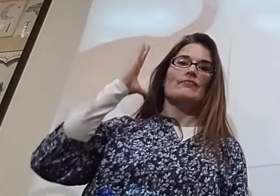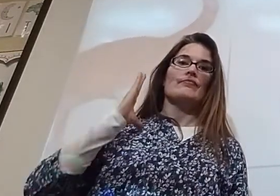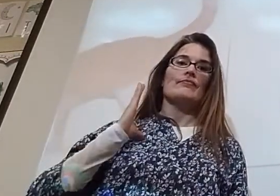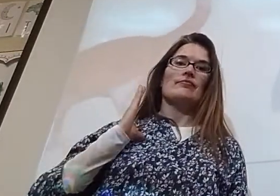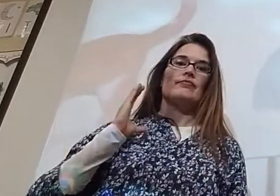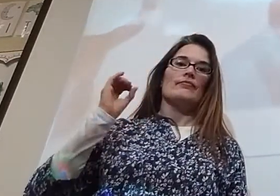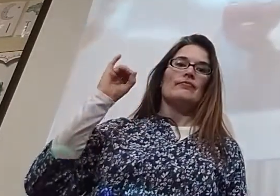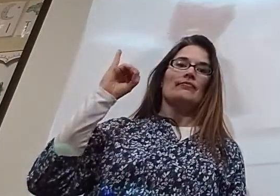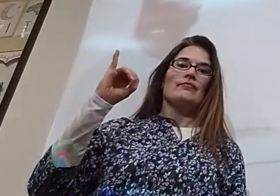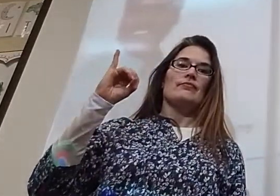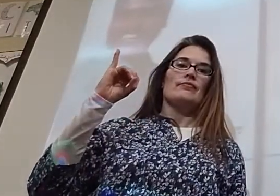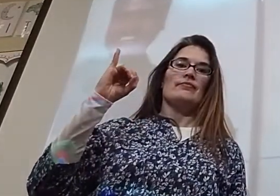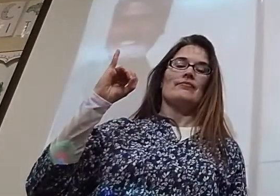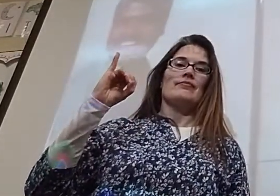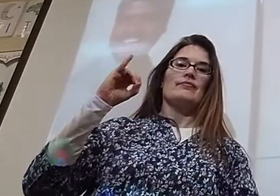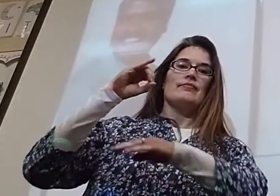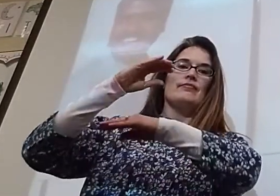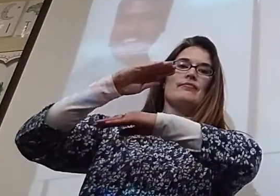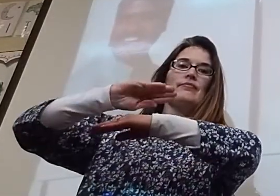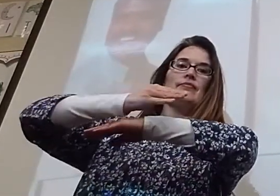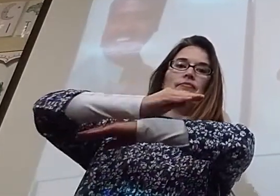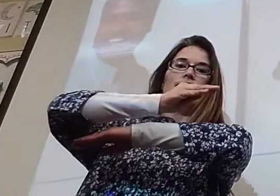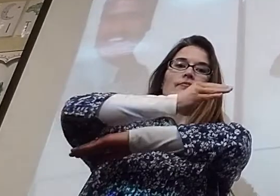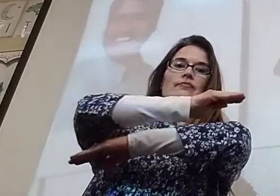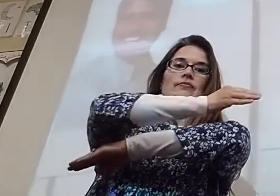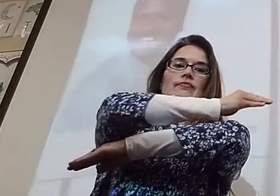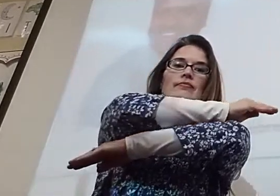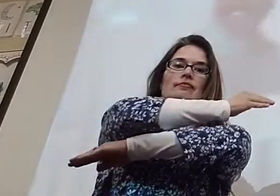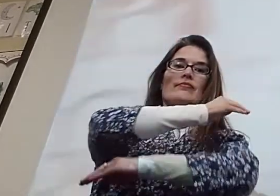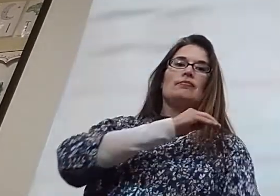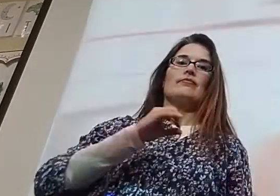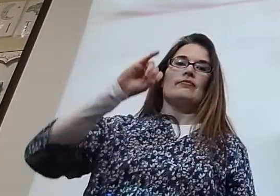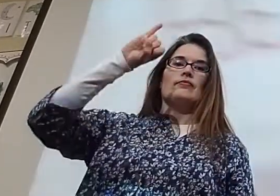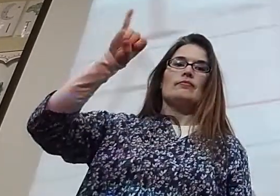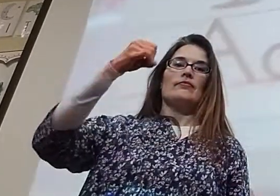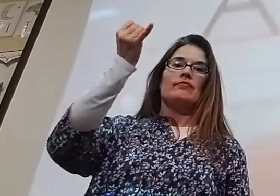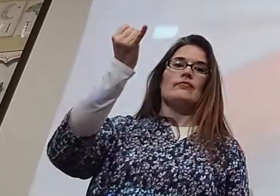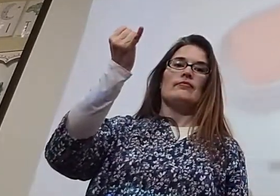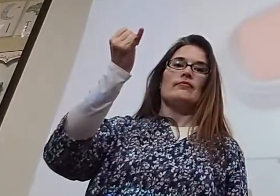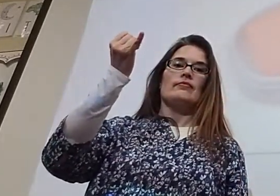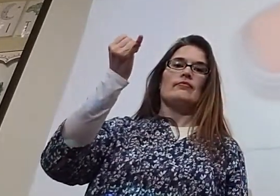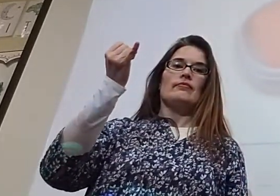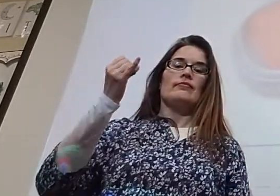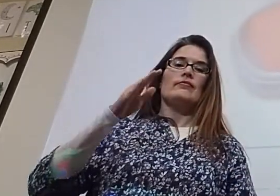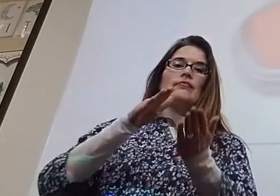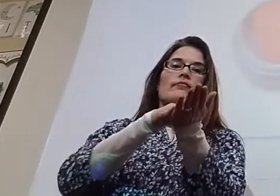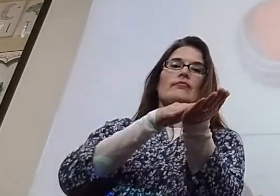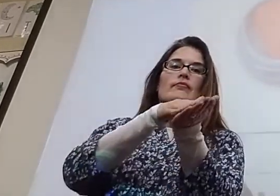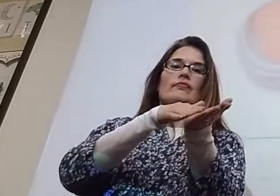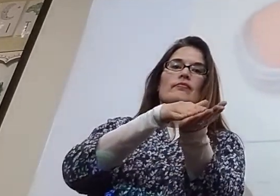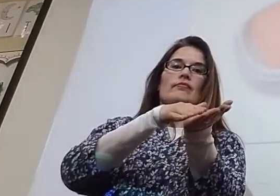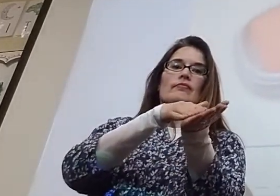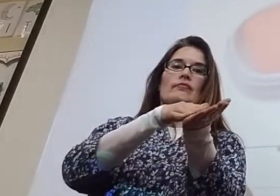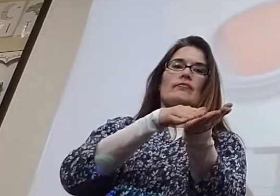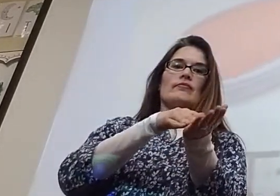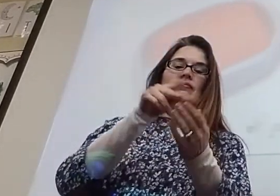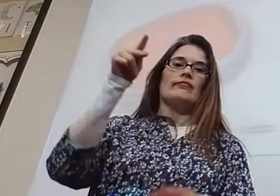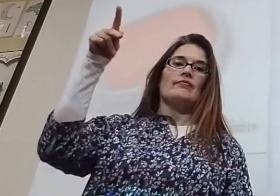hombre, I, iguana, ota, pavón,